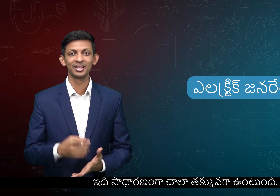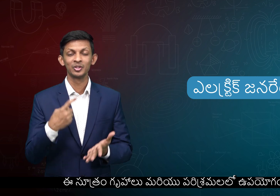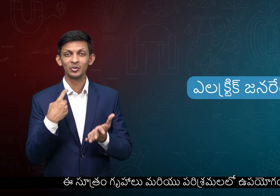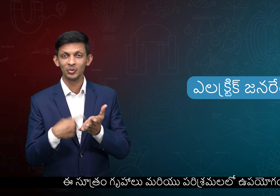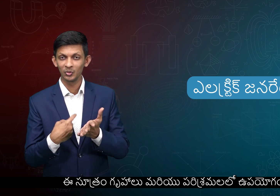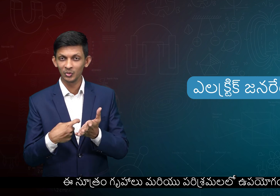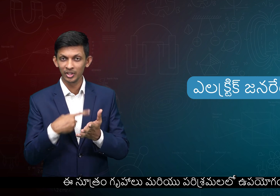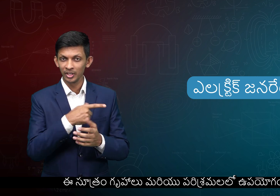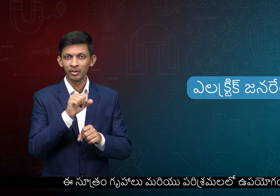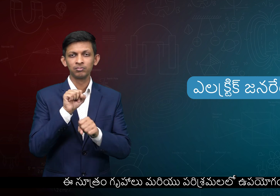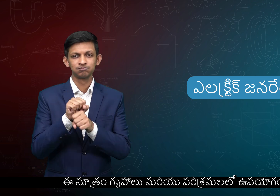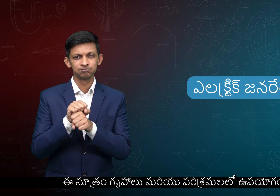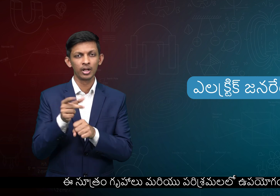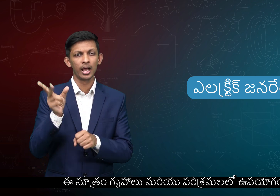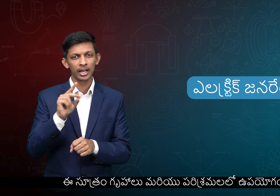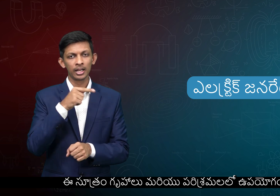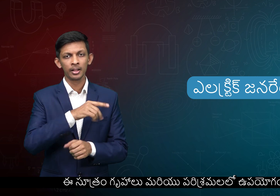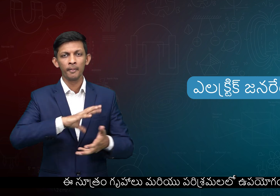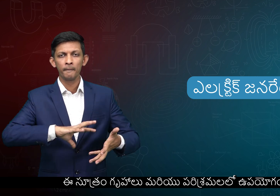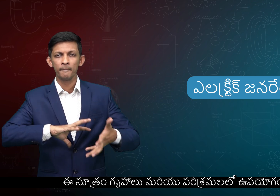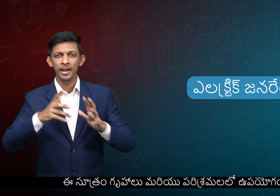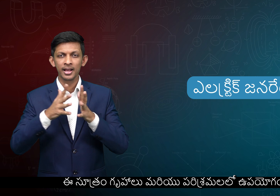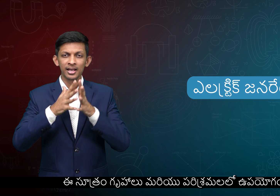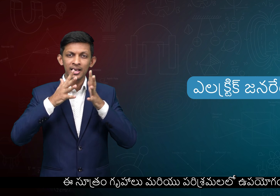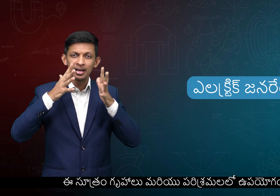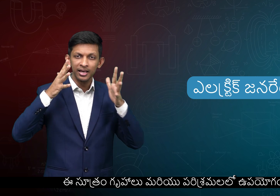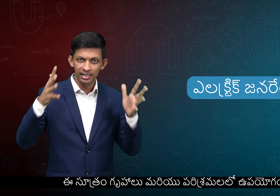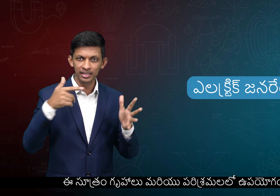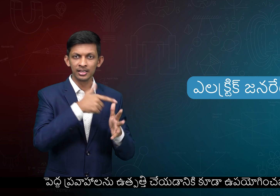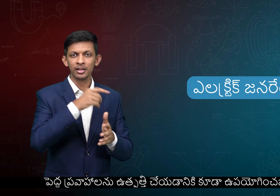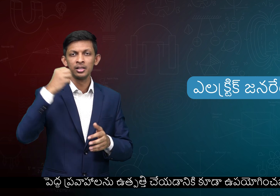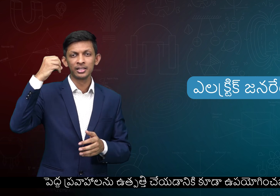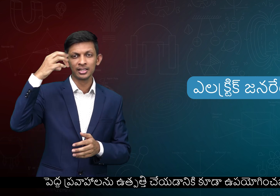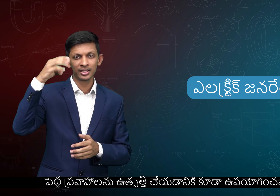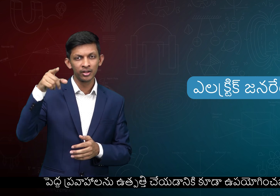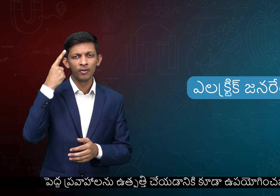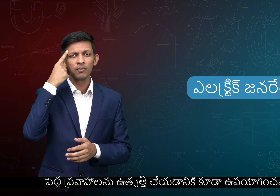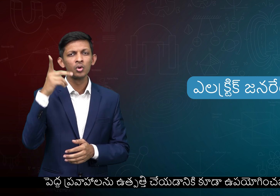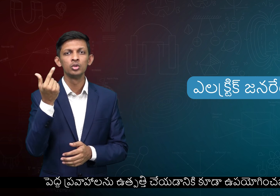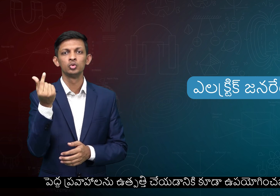ఈ సూత్రం గృహాలు మరియు పరిశ్రమలలో ఉపయోగం కోసం పెద్ద ప్రవాహాలను ఉత్పత్తి